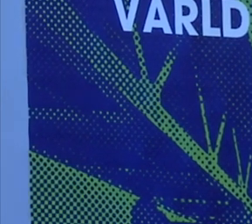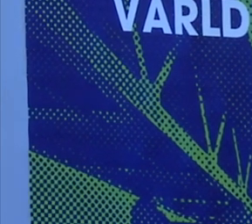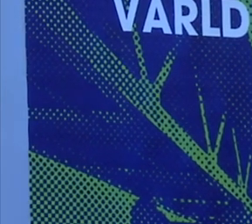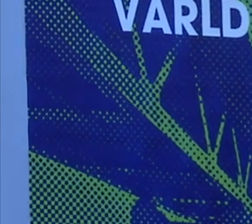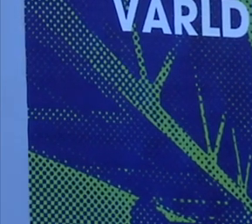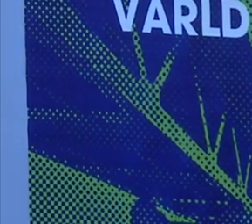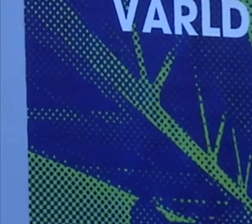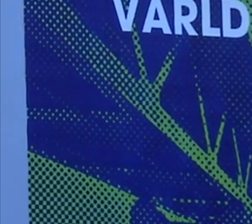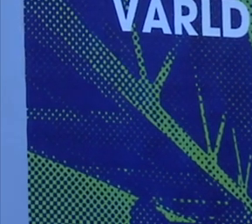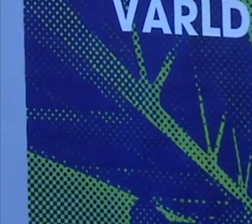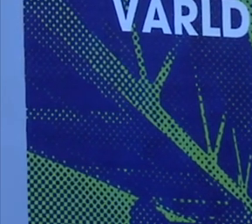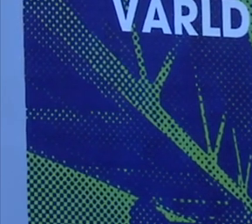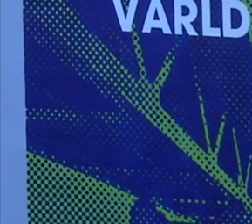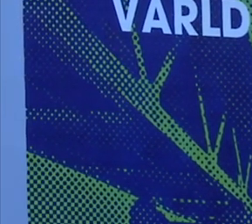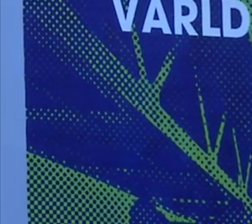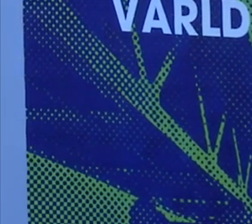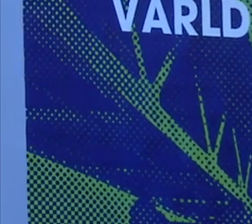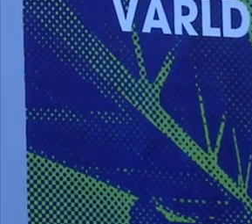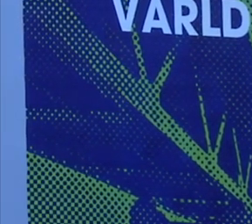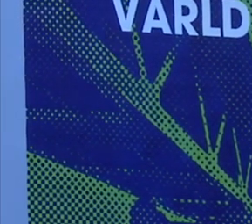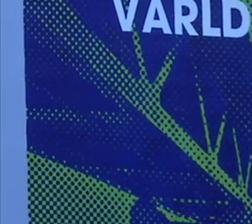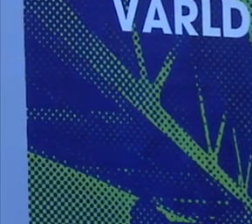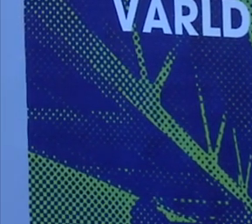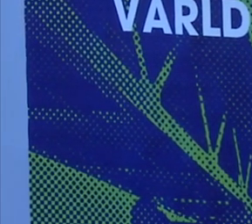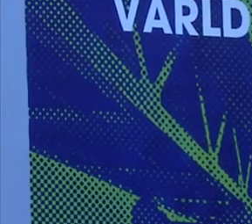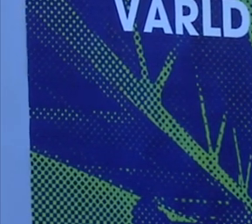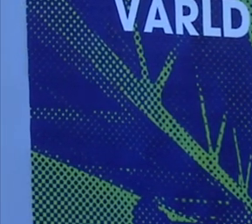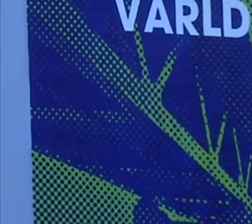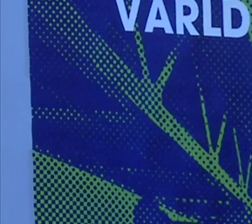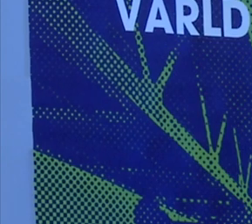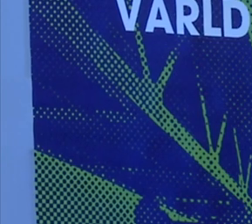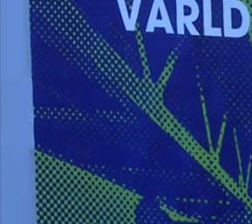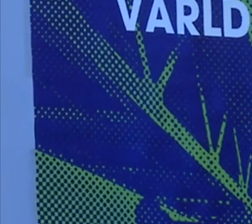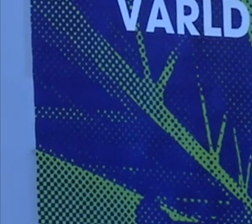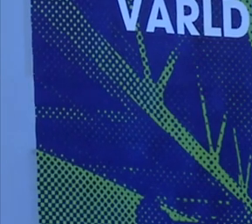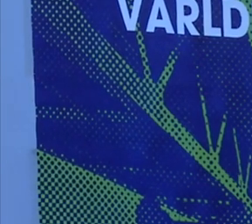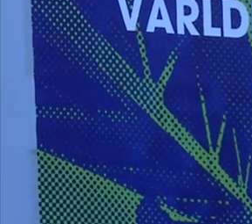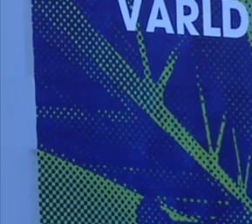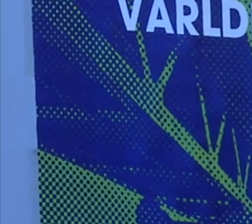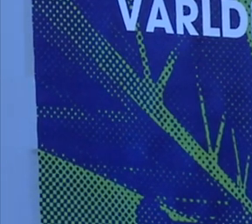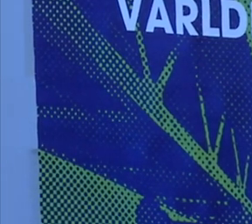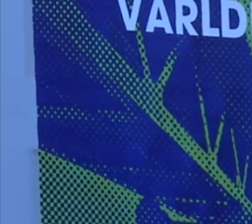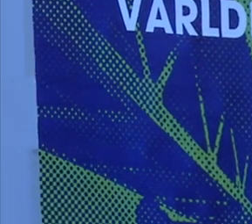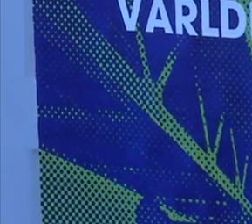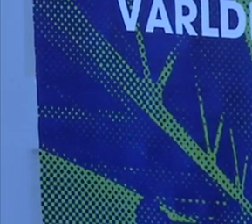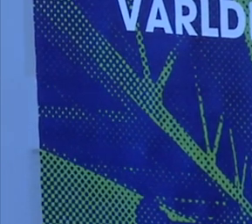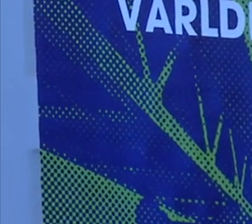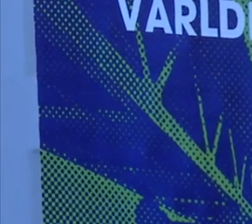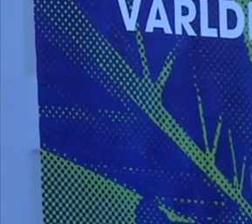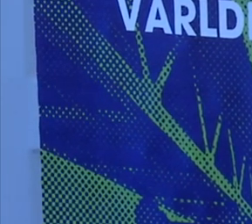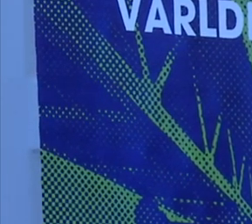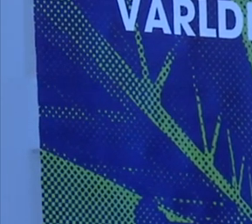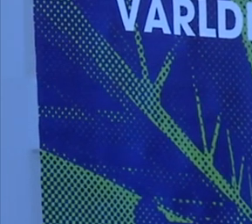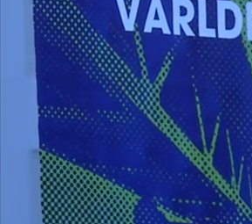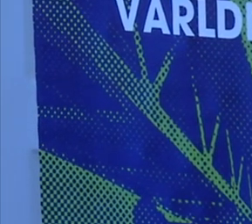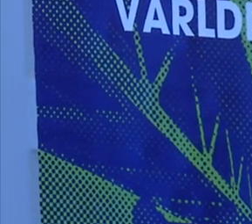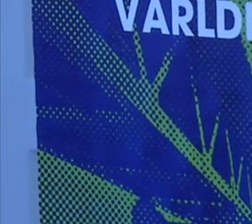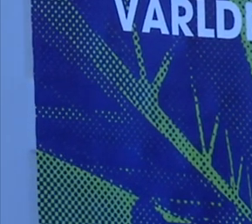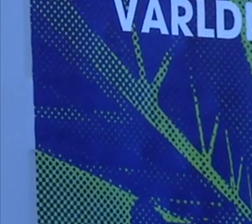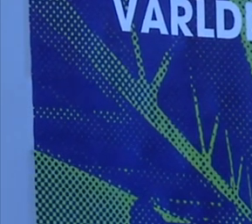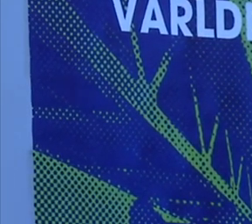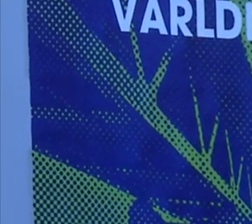det med liksom att tillsätta resurser för att kunna hjälpa folk med ansökningsprocesser och sådana saker? För att Citizen Hub är en relativt